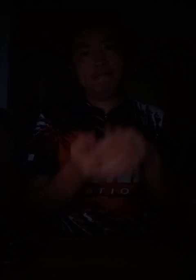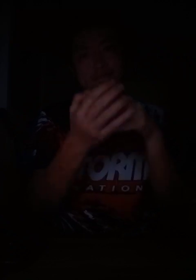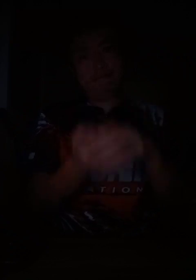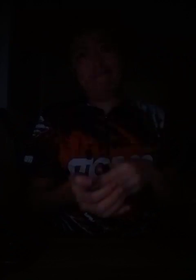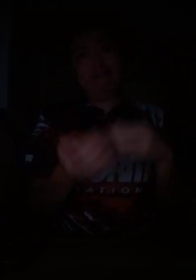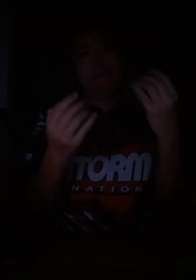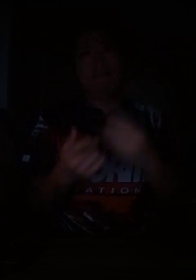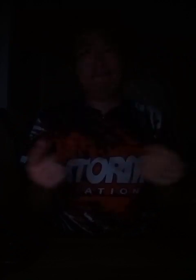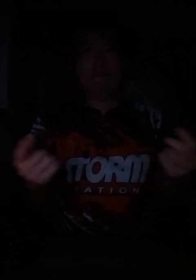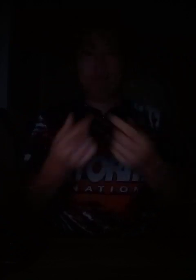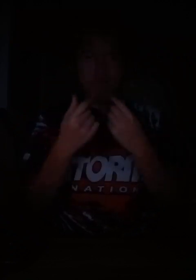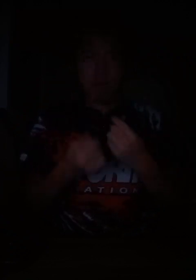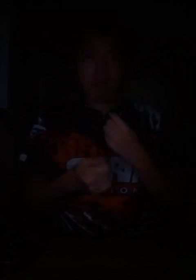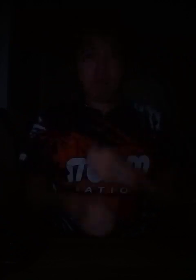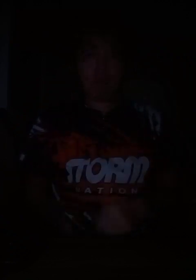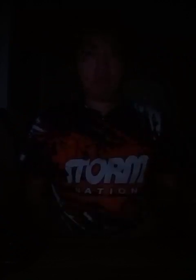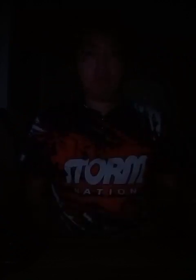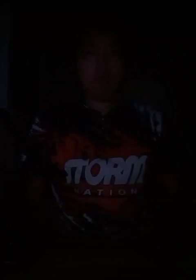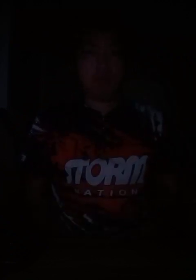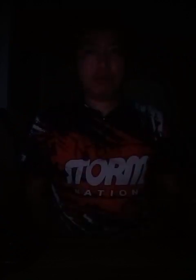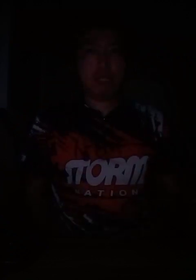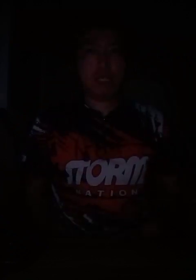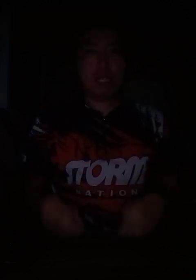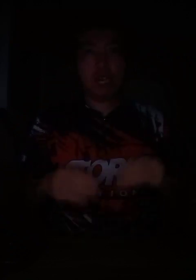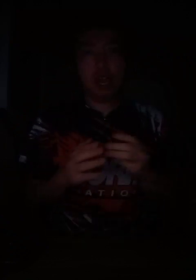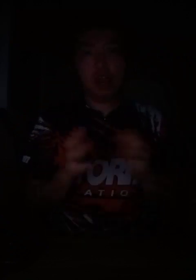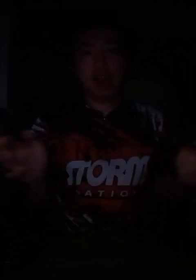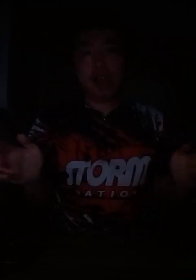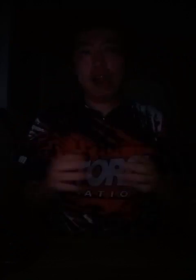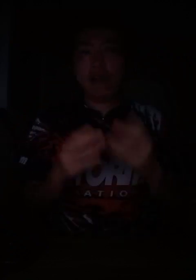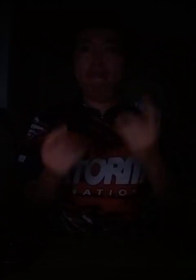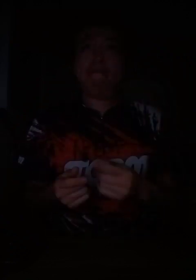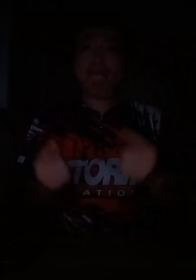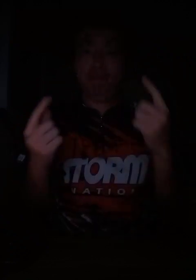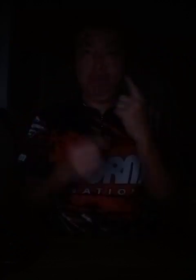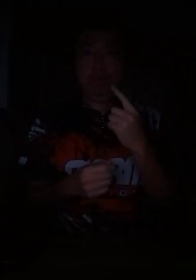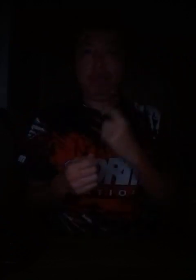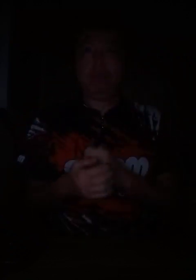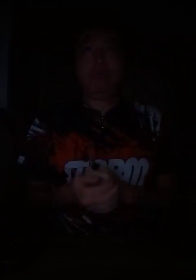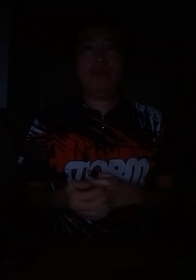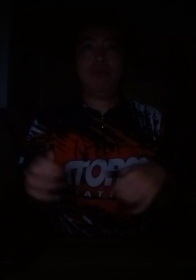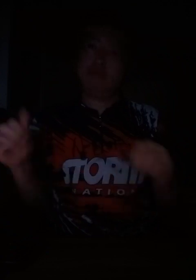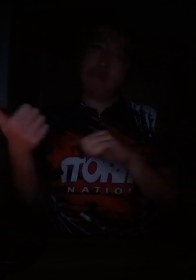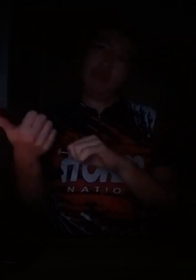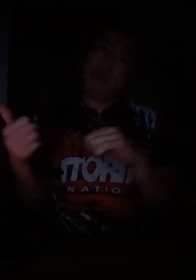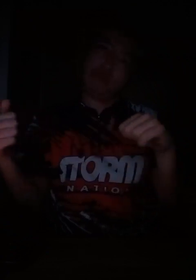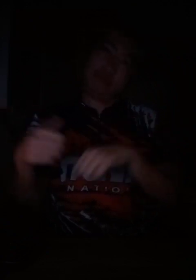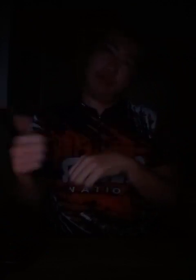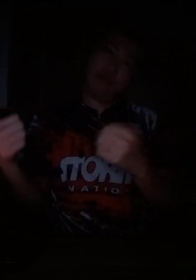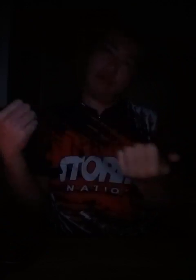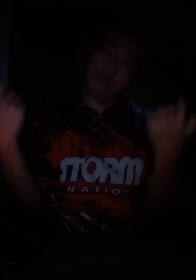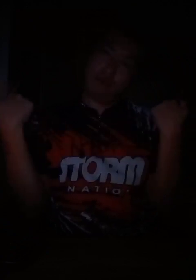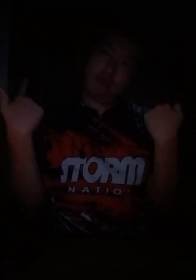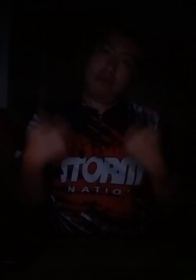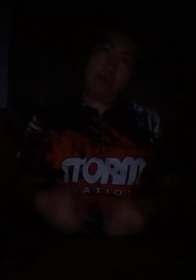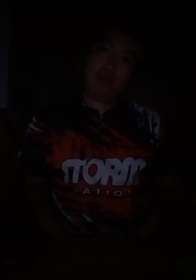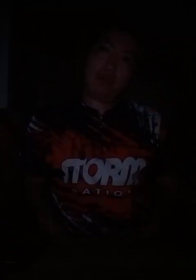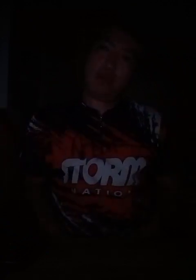힘들다며 도와달라고 말했습니다. 하지만 14분 뒤 동료가 도착했을 땐 이미 사고가 난 뒤였습니다. 지하